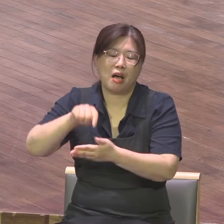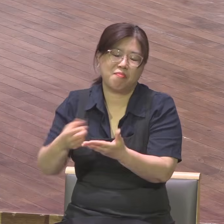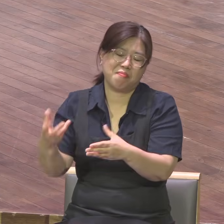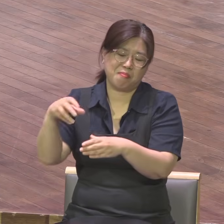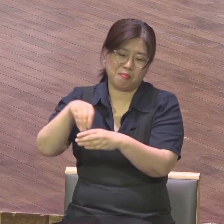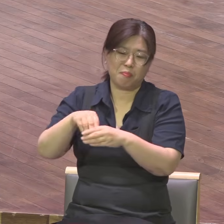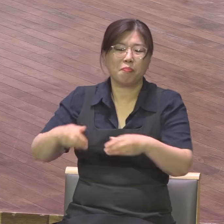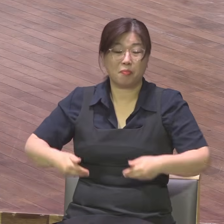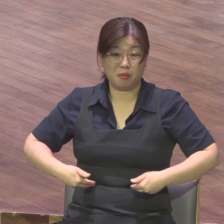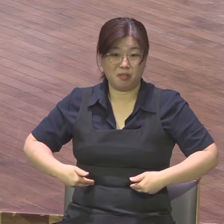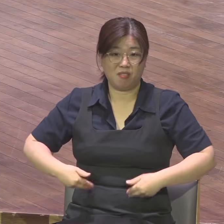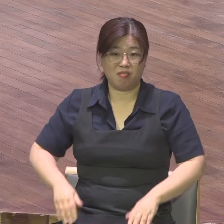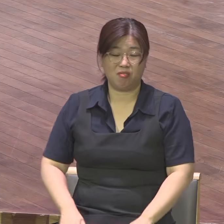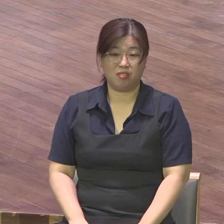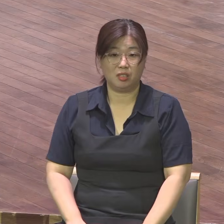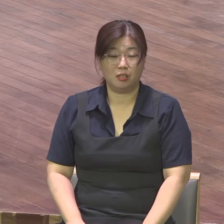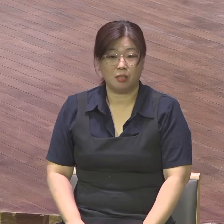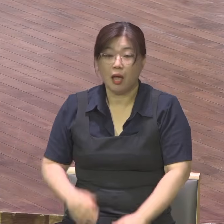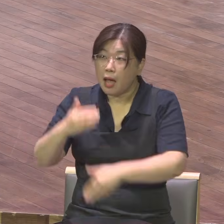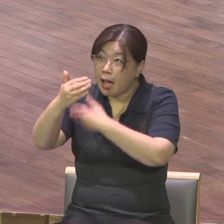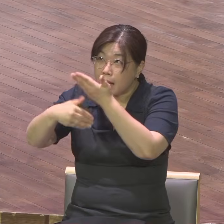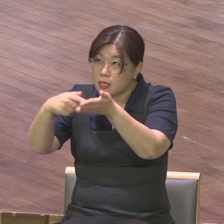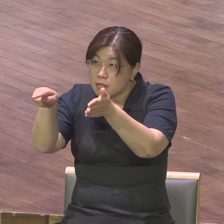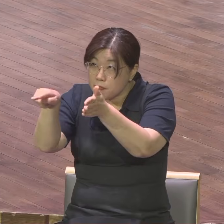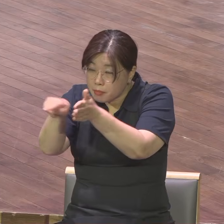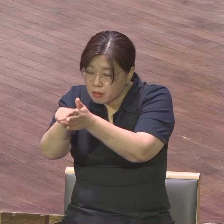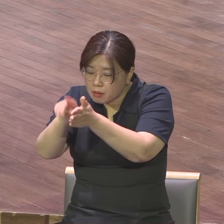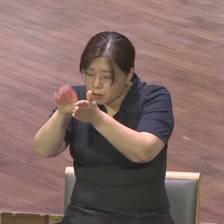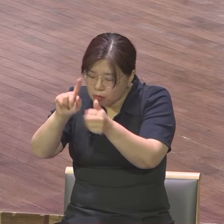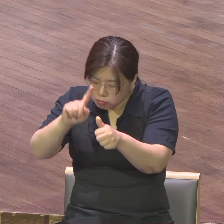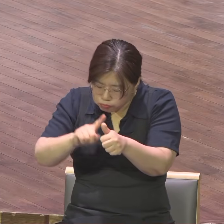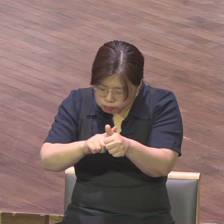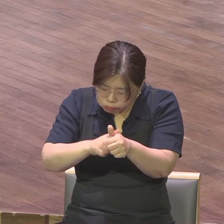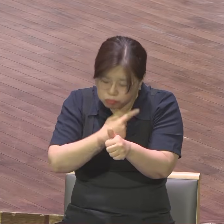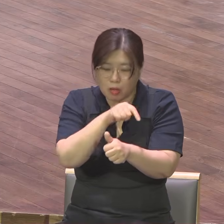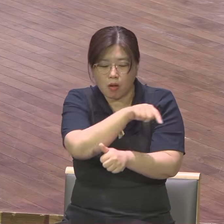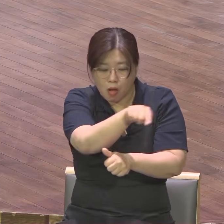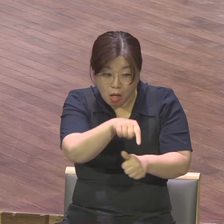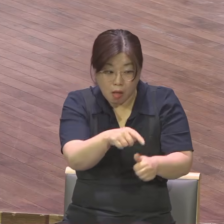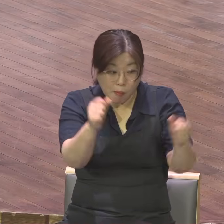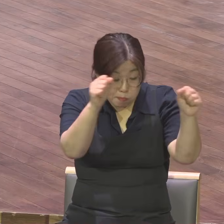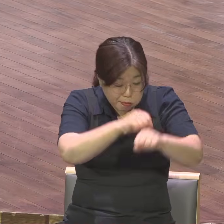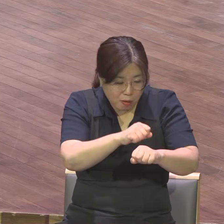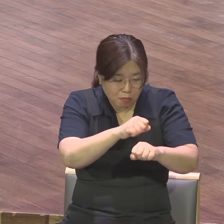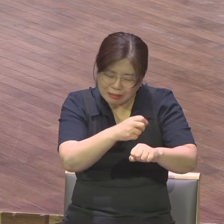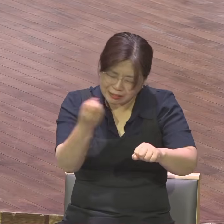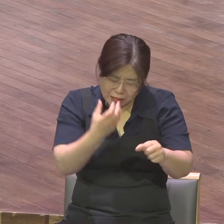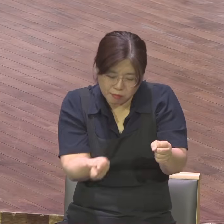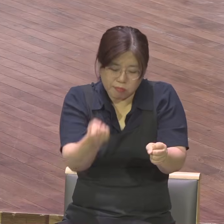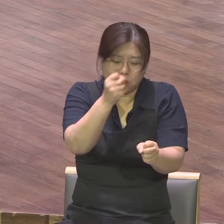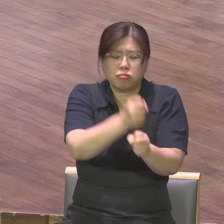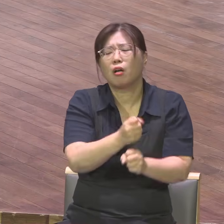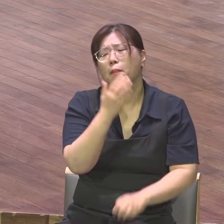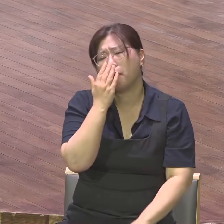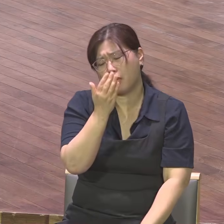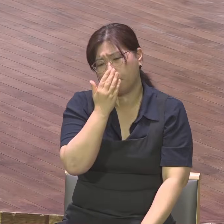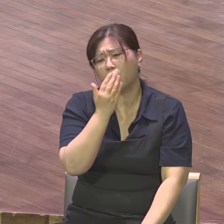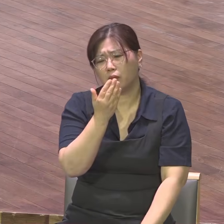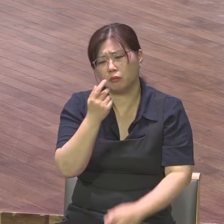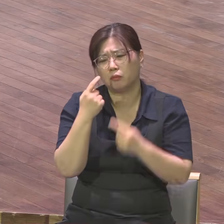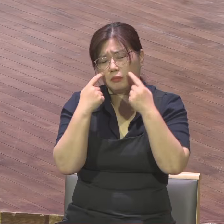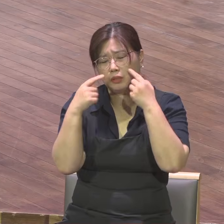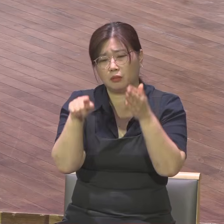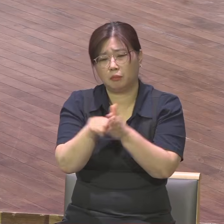이루어진다. 그런 삶을 살도록 예레미야가 눈물로 유다 백성들에게 고백을 하고 있잖아요.